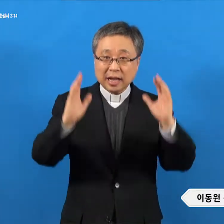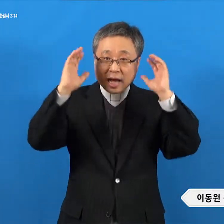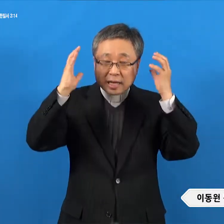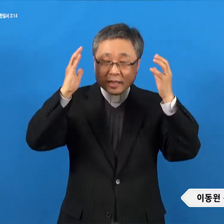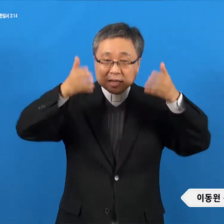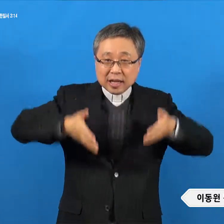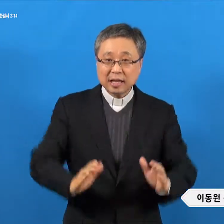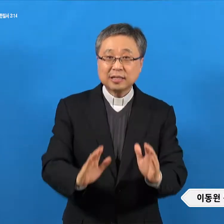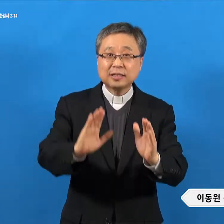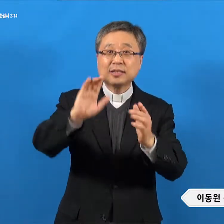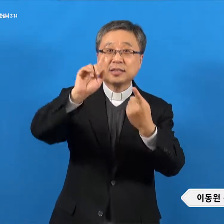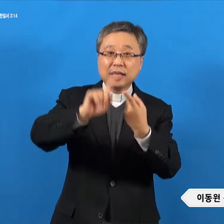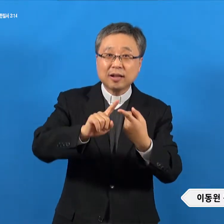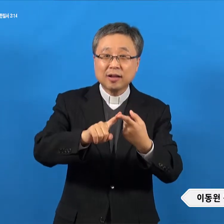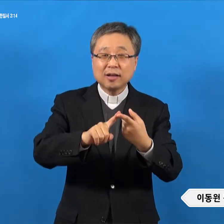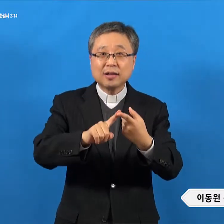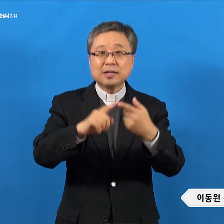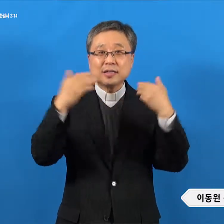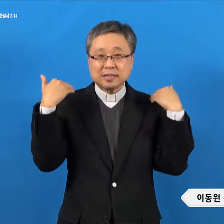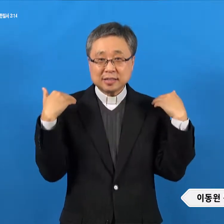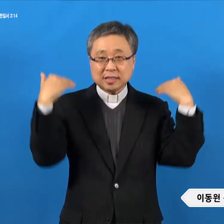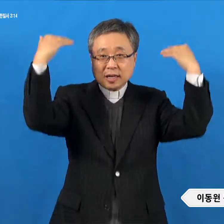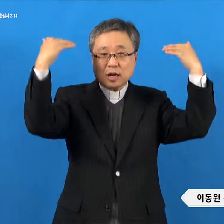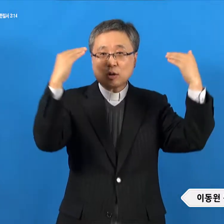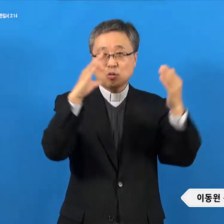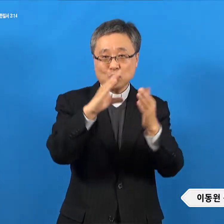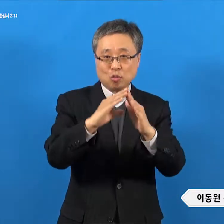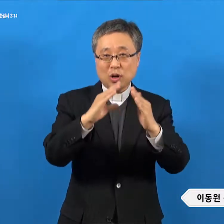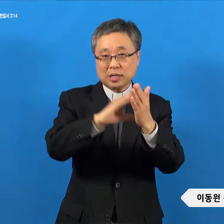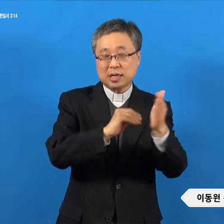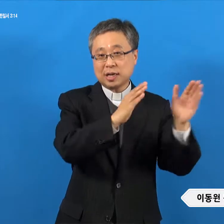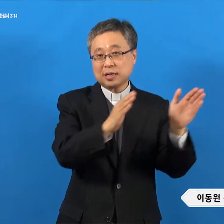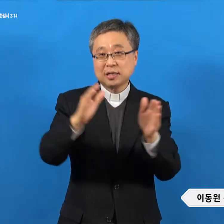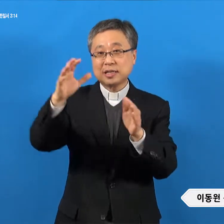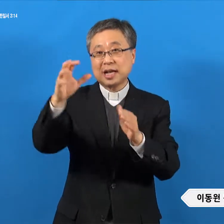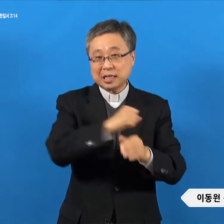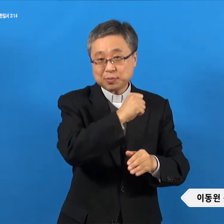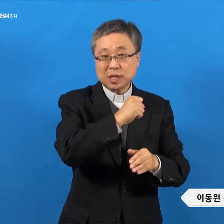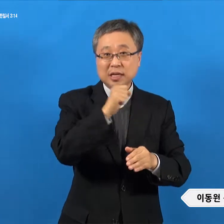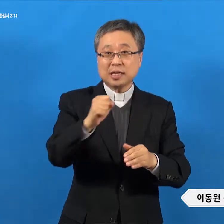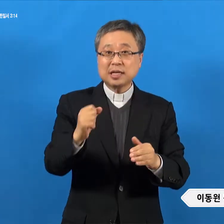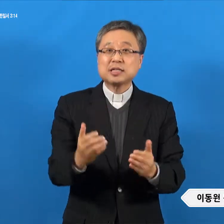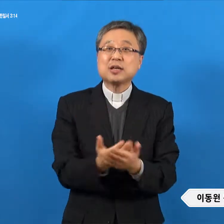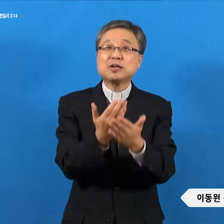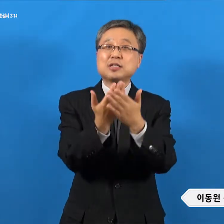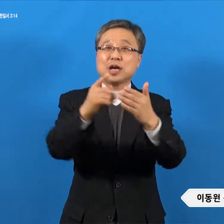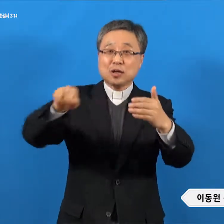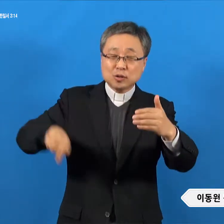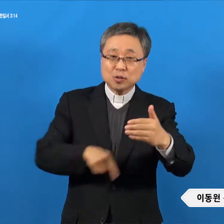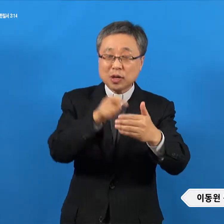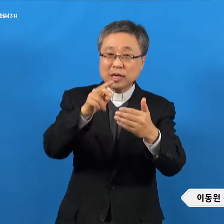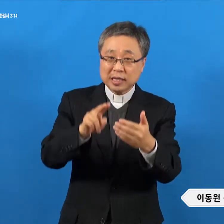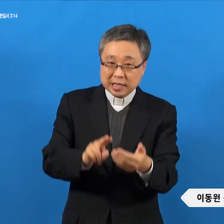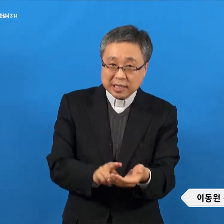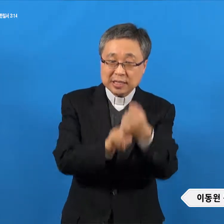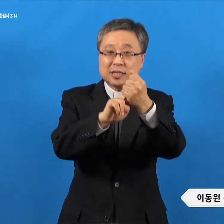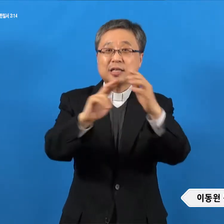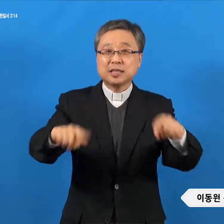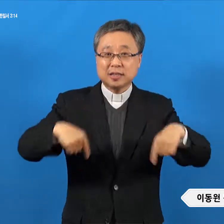즉시로 성장이라는 과제를 안습니다. 그리고 이 성장 속에 다시 기적이